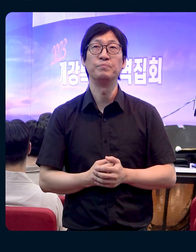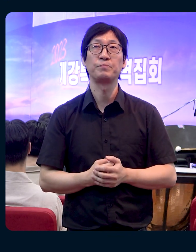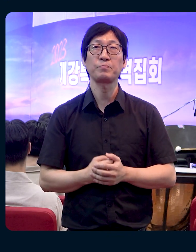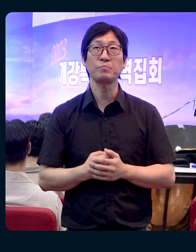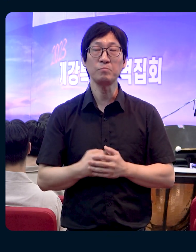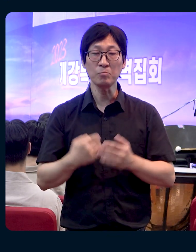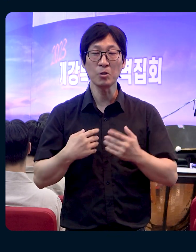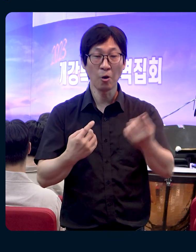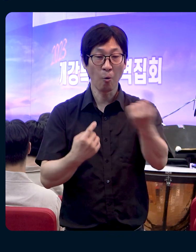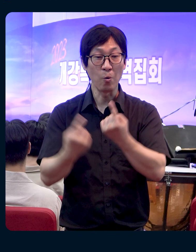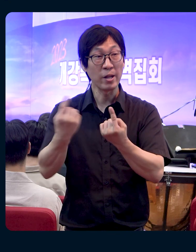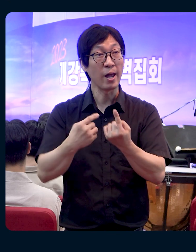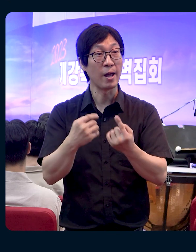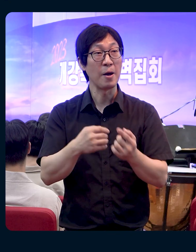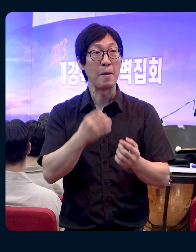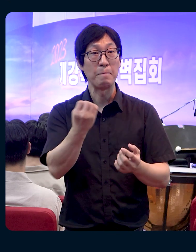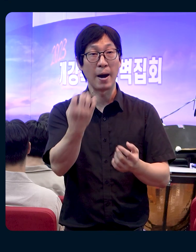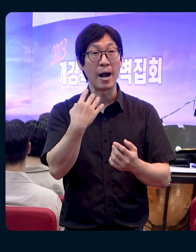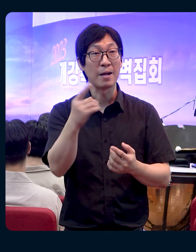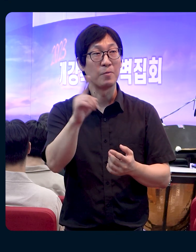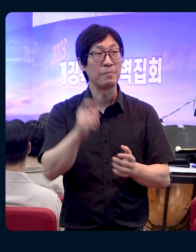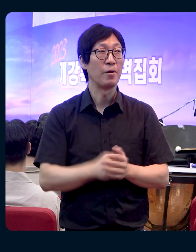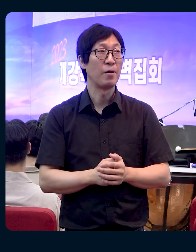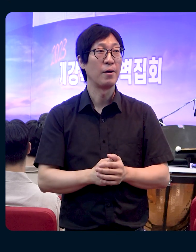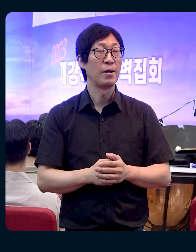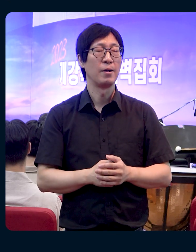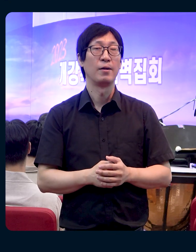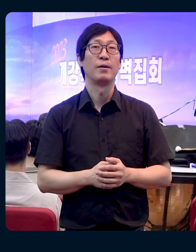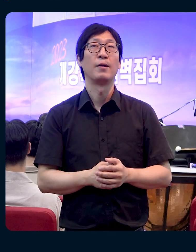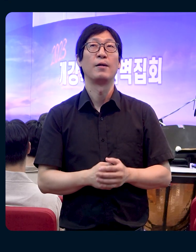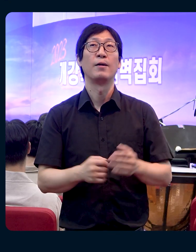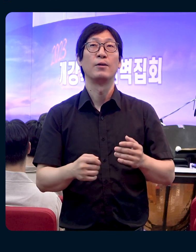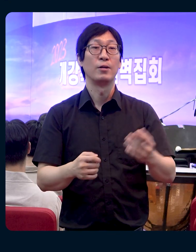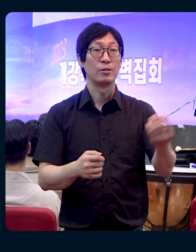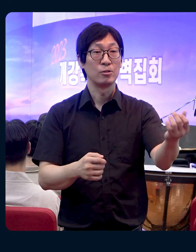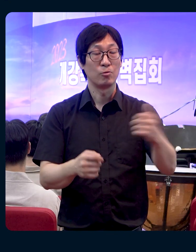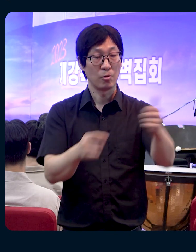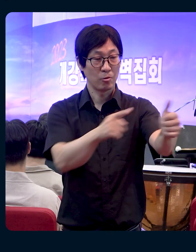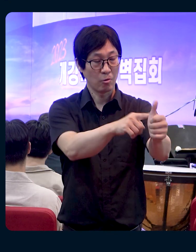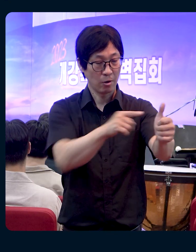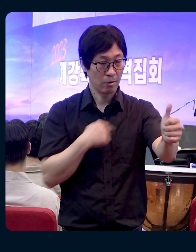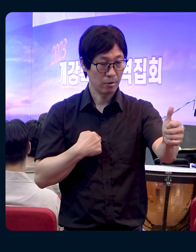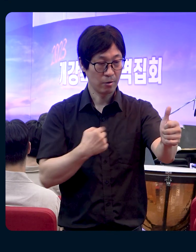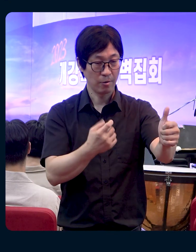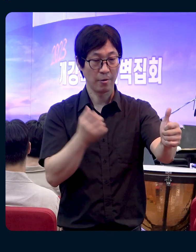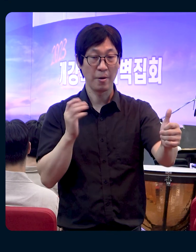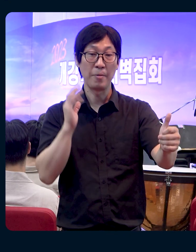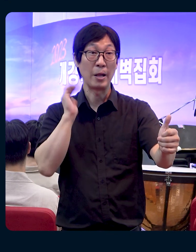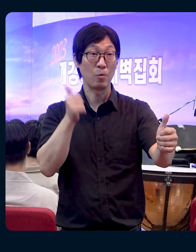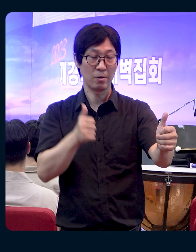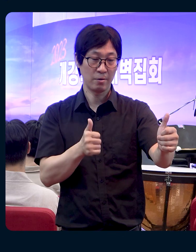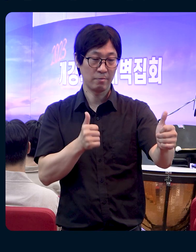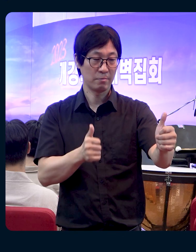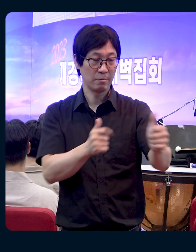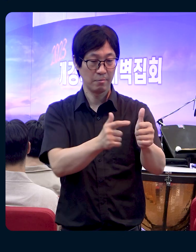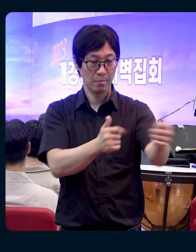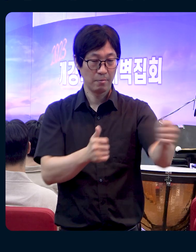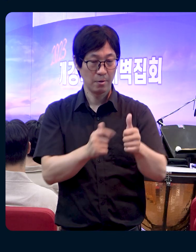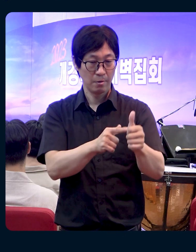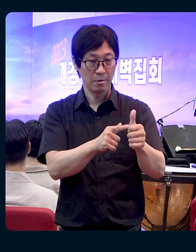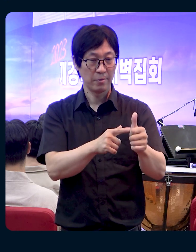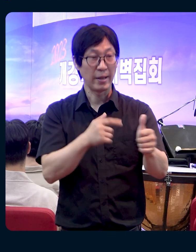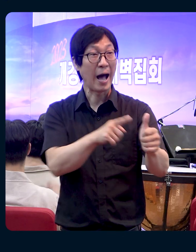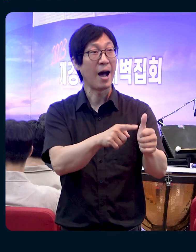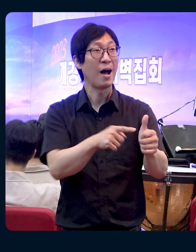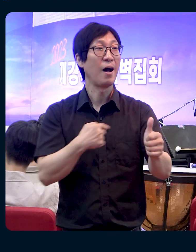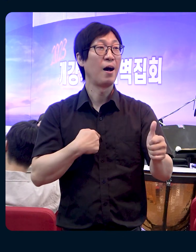사람이니까 부탁을 더 하겠죠. 그런데 오면은 하긴 자기가 믿는 사람인 걸 알고 그래서 그런지 오면 이제 커피를 대접할 거